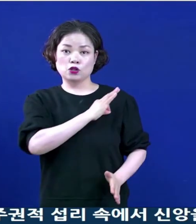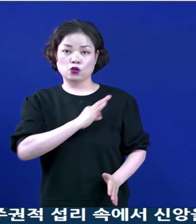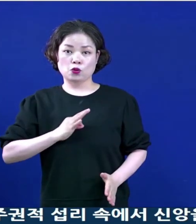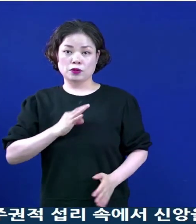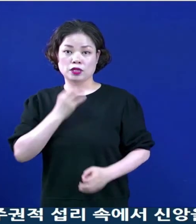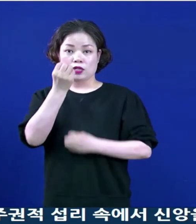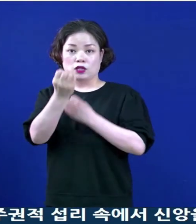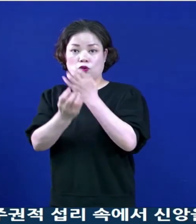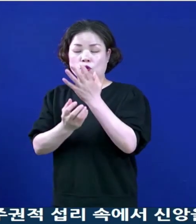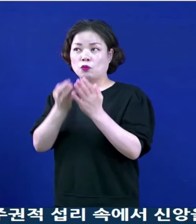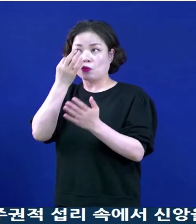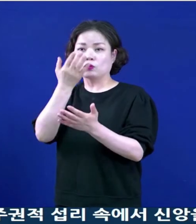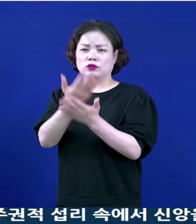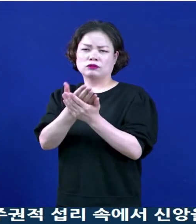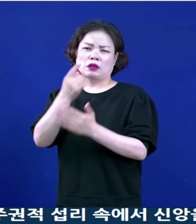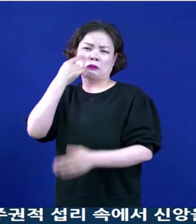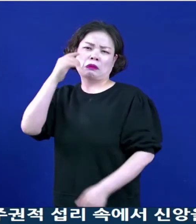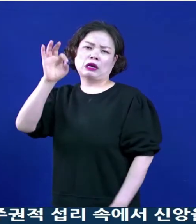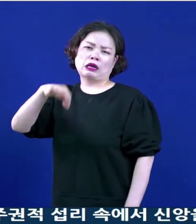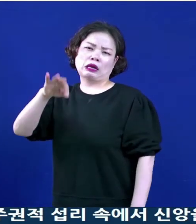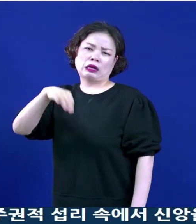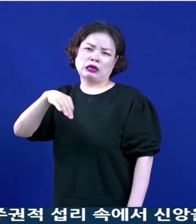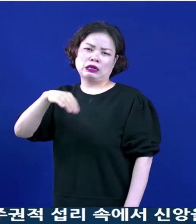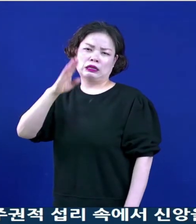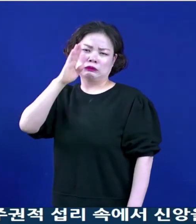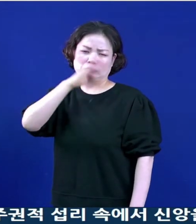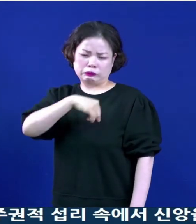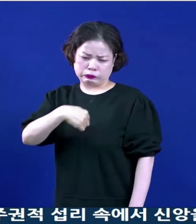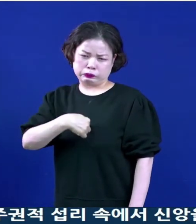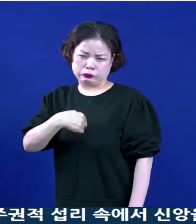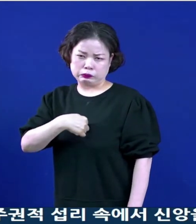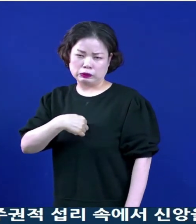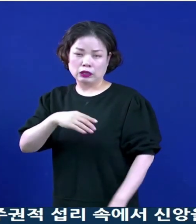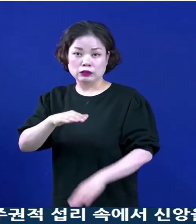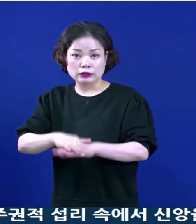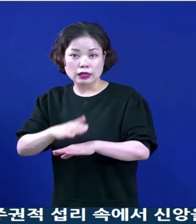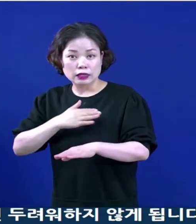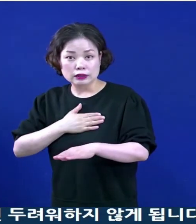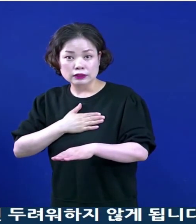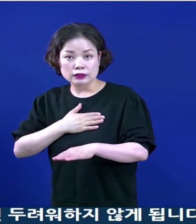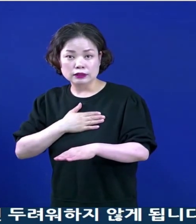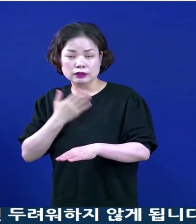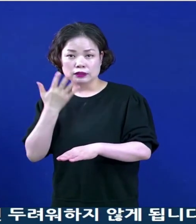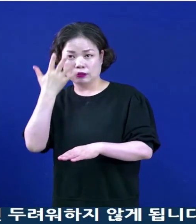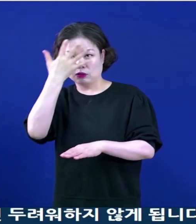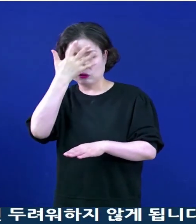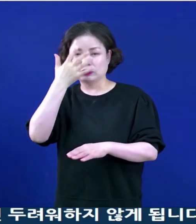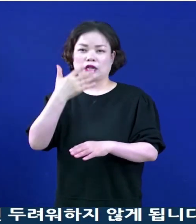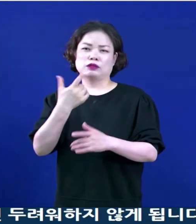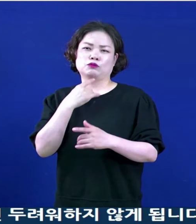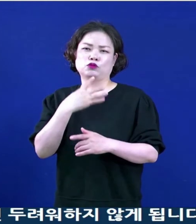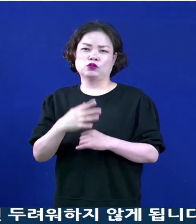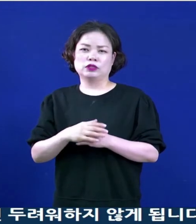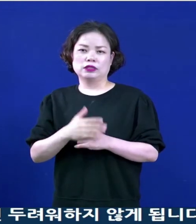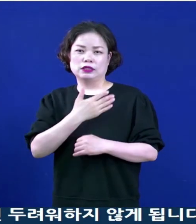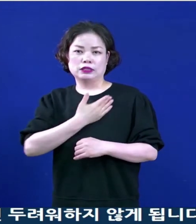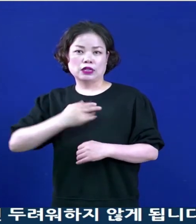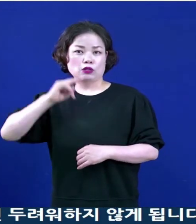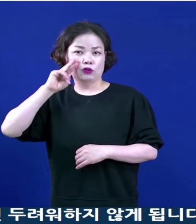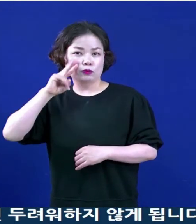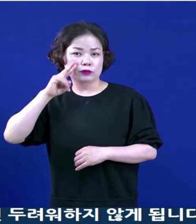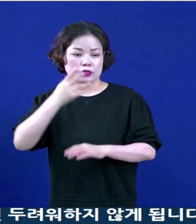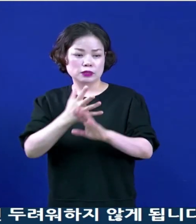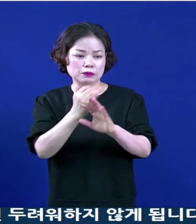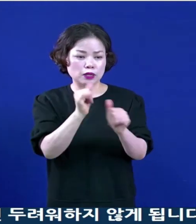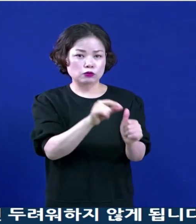고백합니다. 보소서 나는 비쳐나오니 무엇이라 주께 대답하리까? 손으로 내 입을 가릴 뿐이니이다. 사도 바울이 이방인의